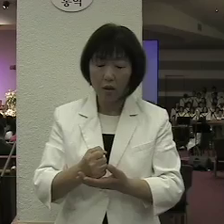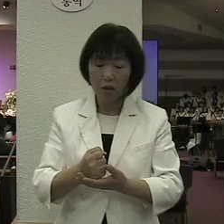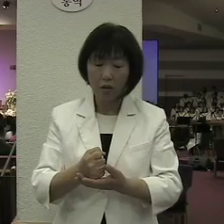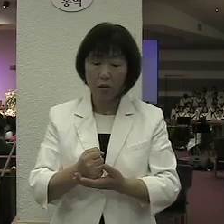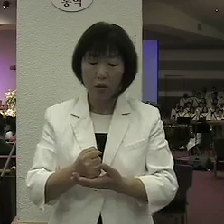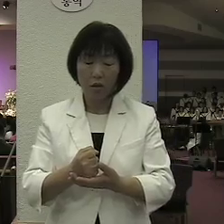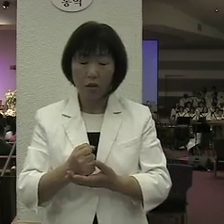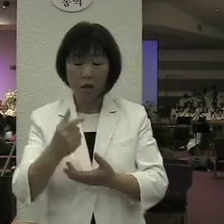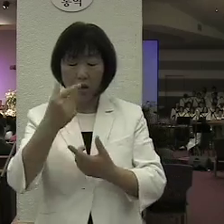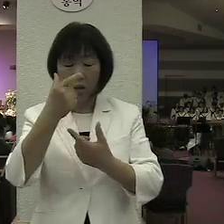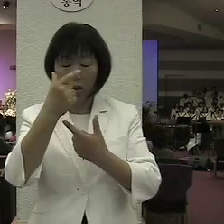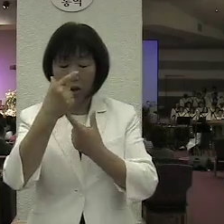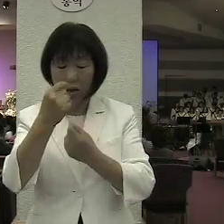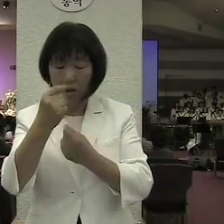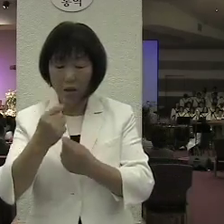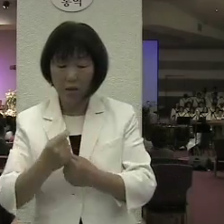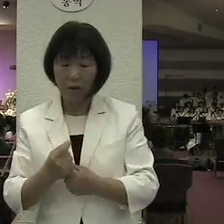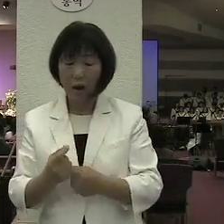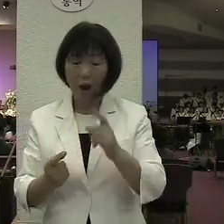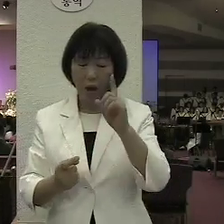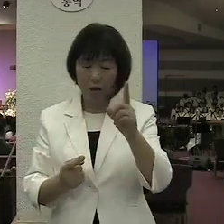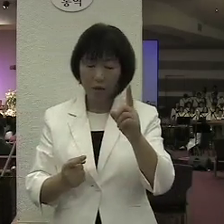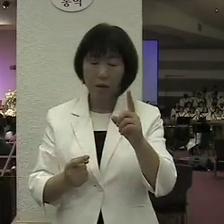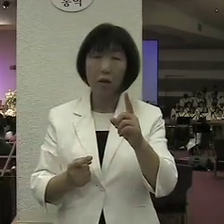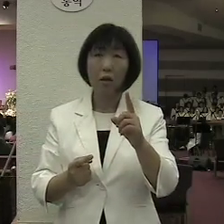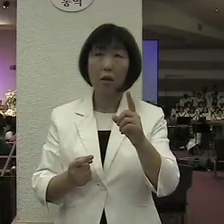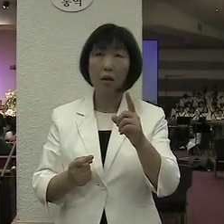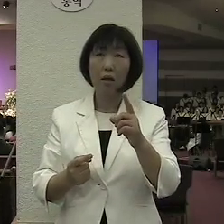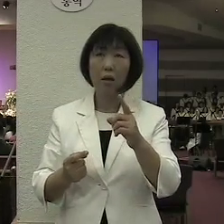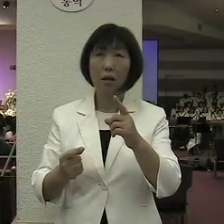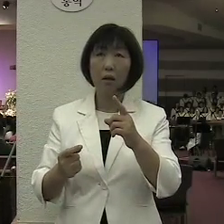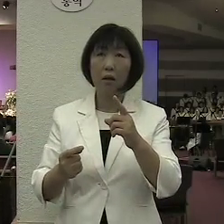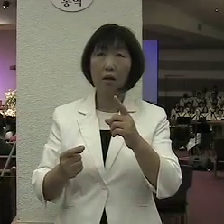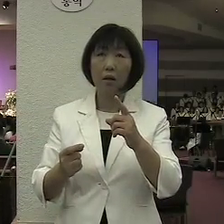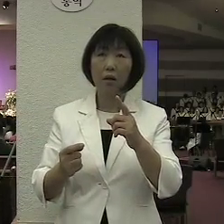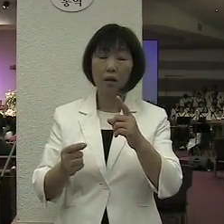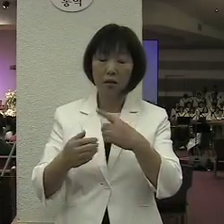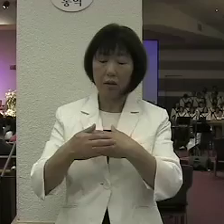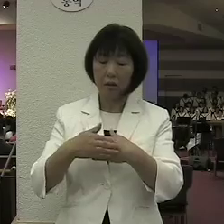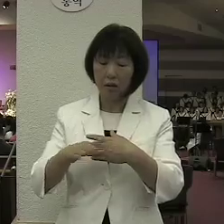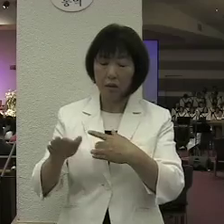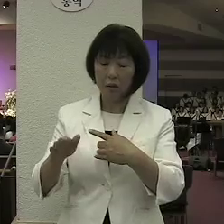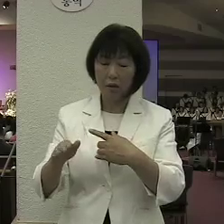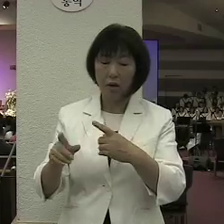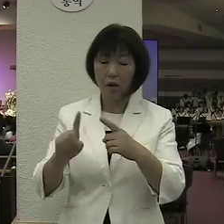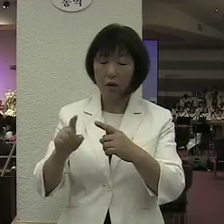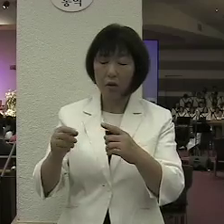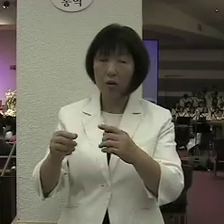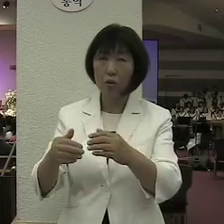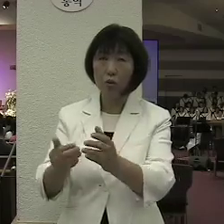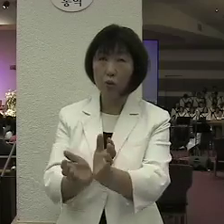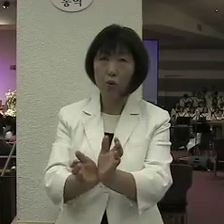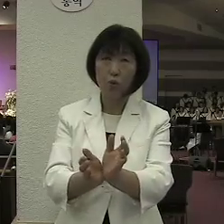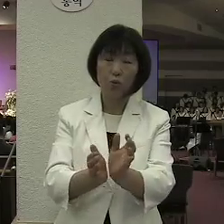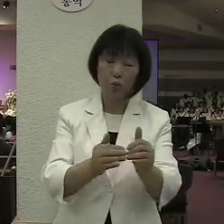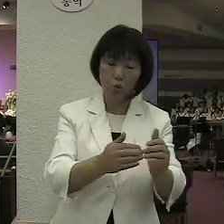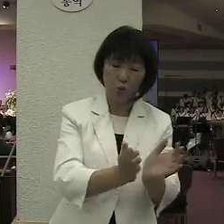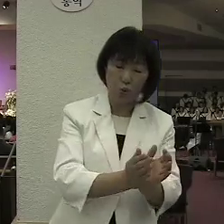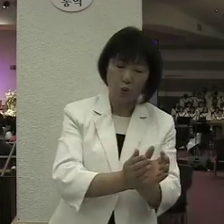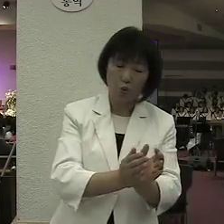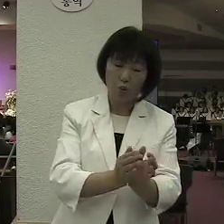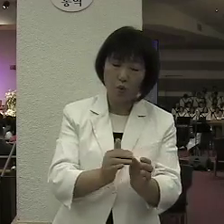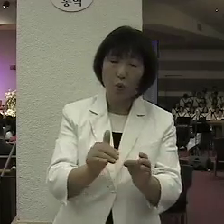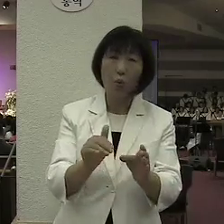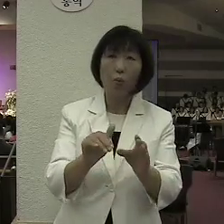정말 적합한 것이, 미국인들에게는 전혀 적합하지 않는 것이 무엇인지 알고 있고, 미국인들에게도 정말 적합한 것이